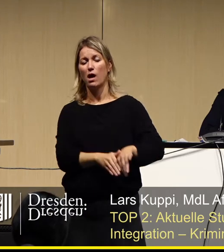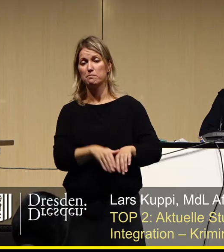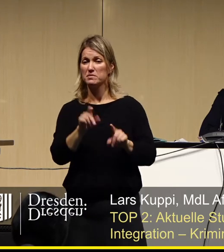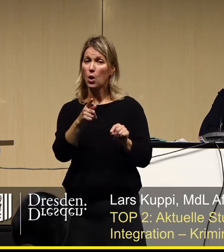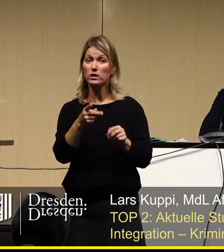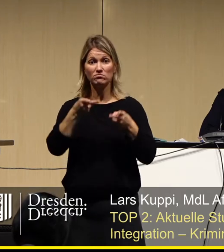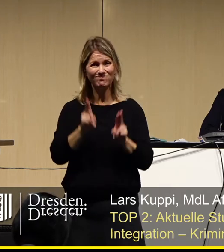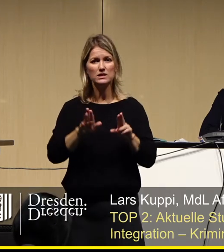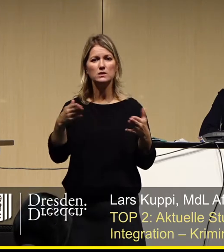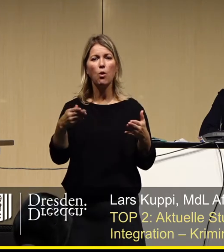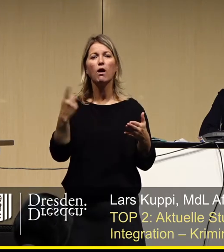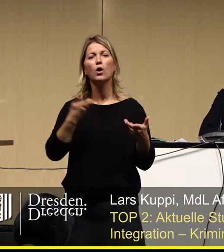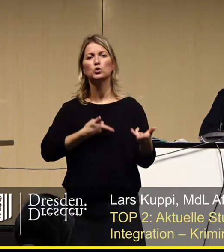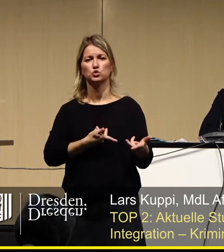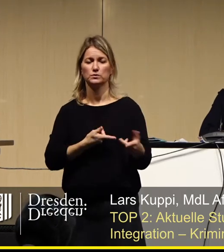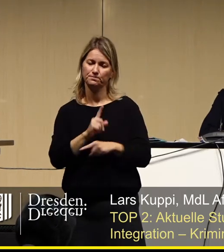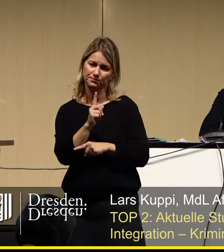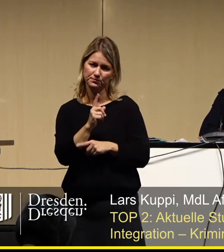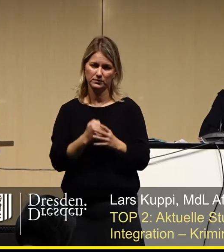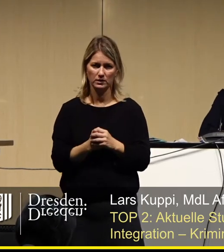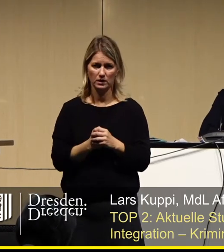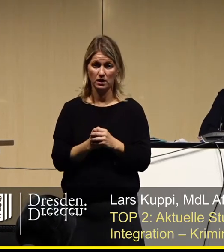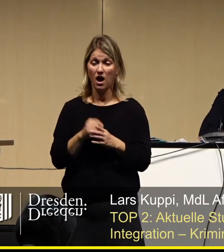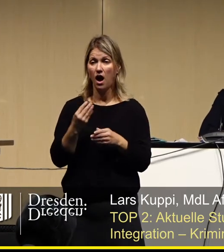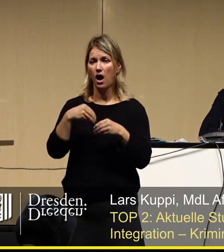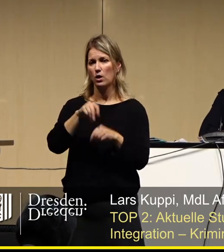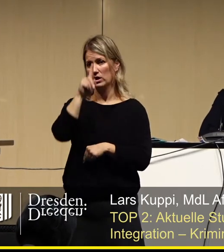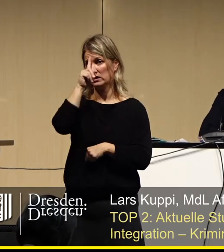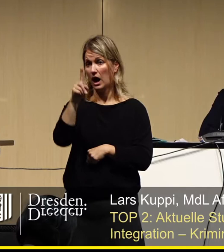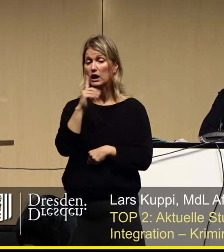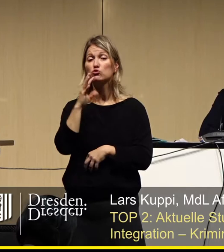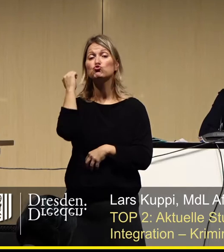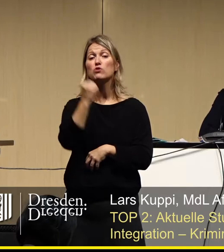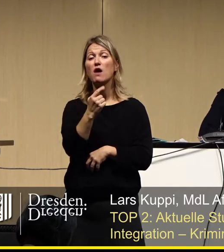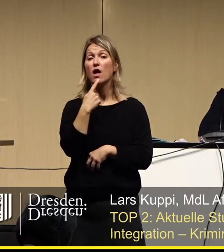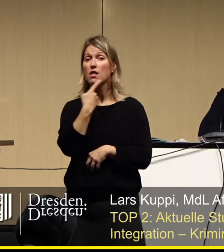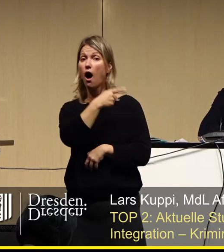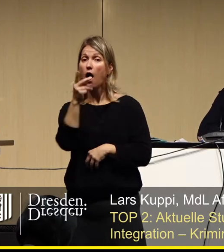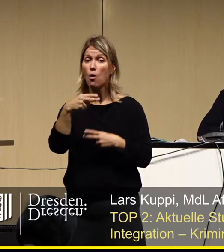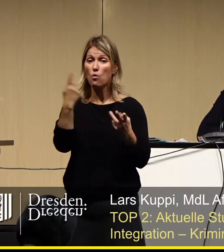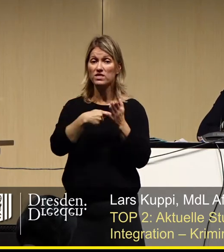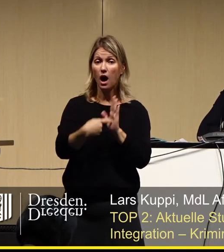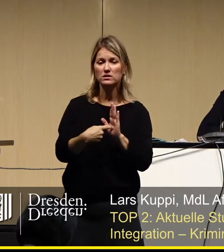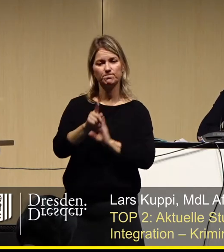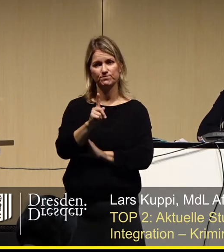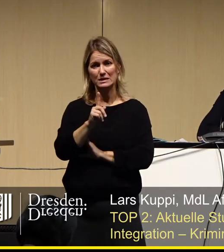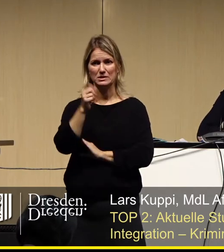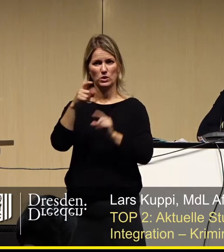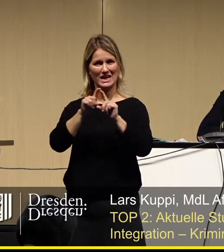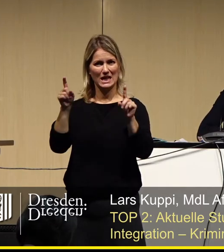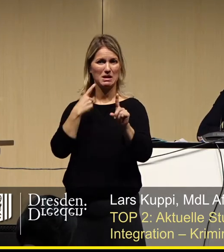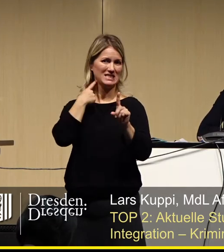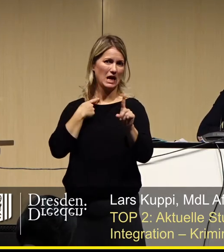Realitäten. Man darf nicht vergessen, dass längst nicht jede Straftat angezeigt wird und vor allem bei Sexualdelikten